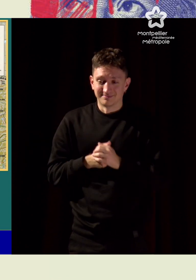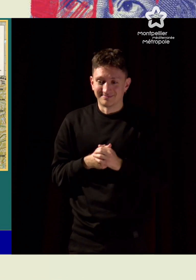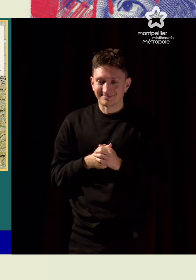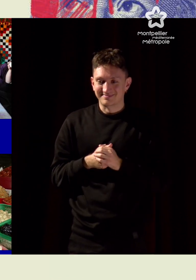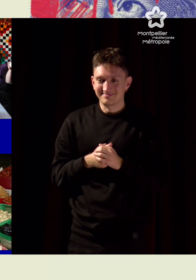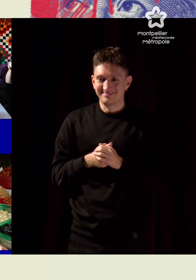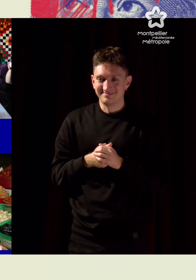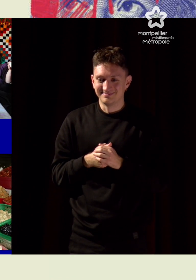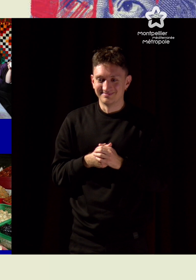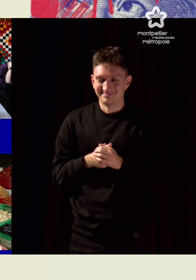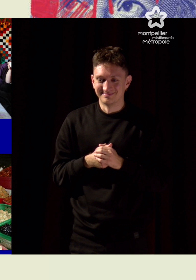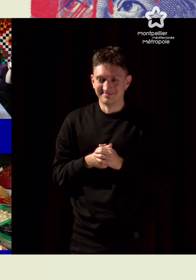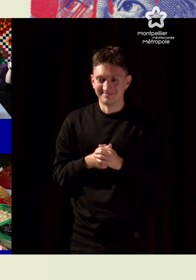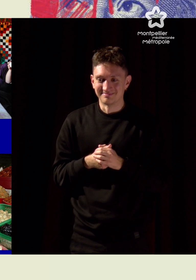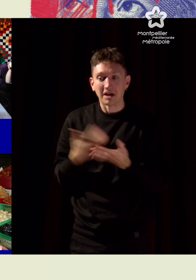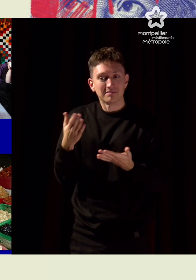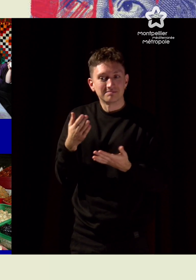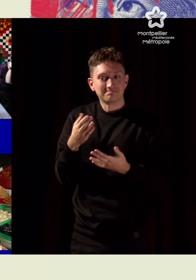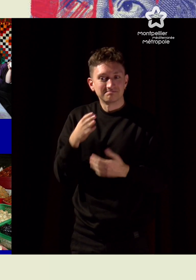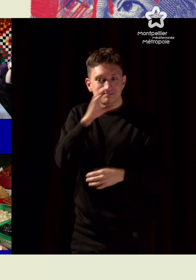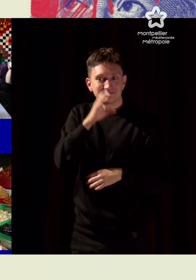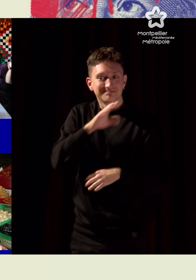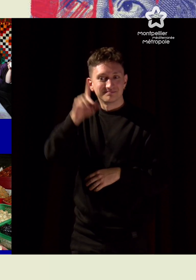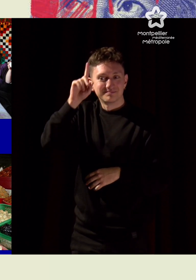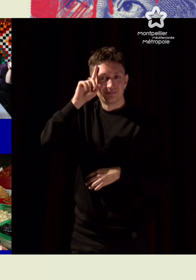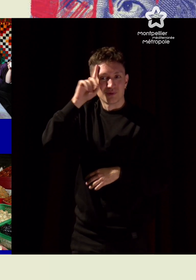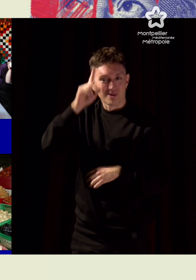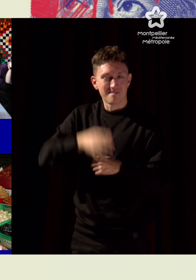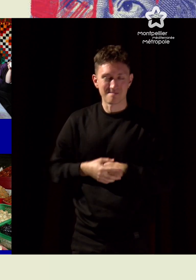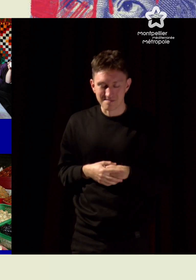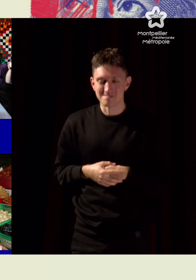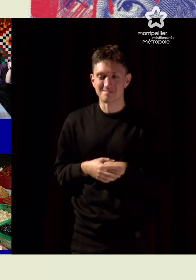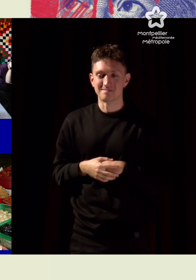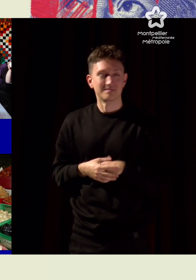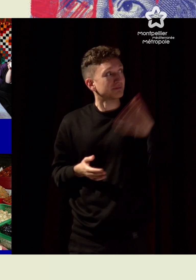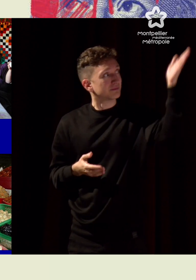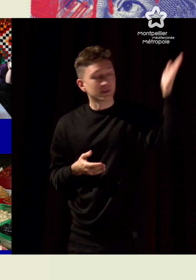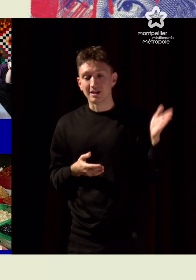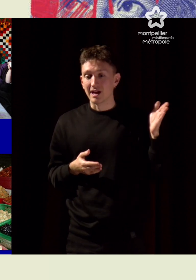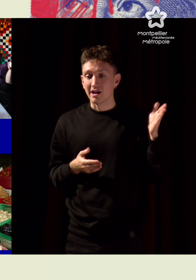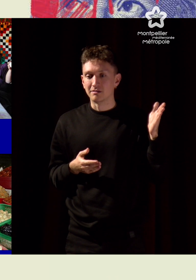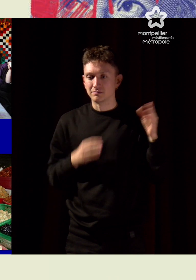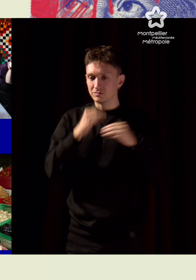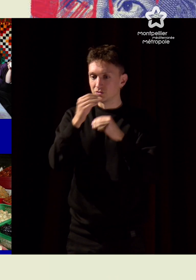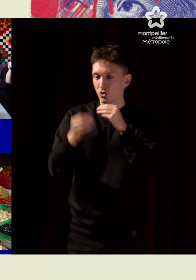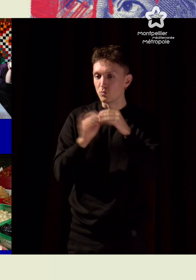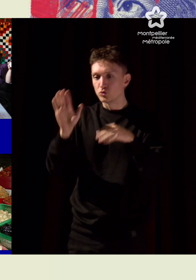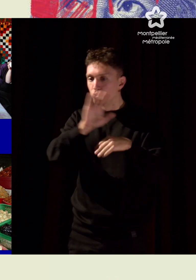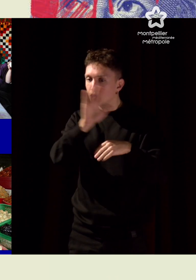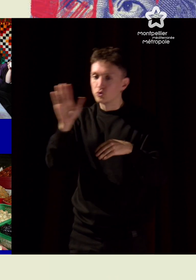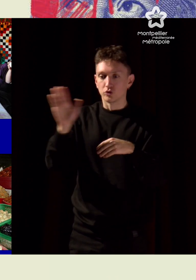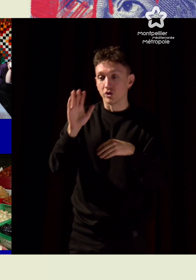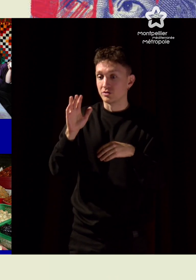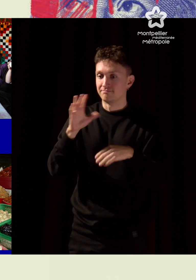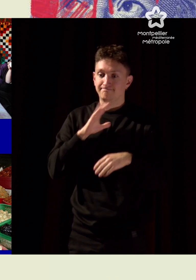Et pourquoi c'est intéressant pour cette question-là, c'est qu'on est dans une zone du monde, encore une fois, où on a deux modes